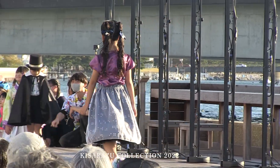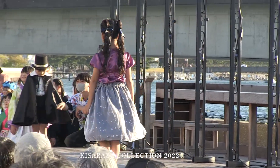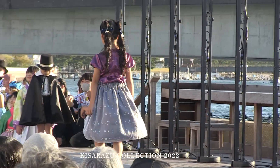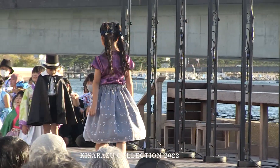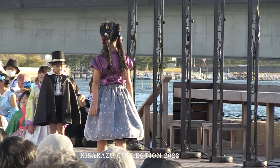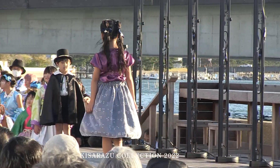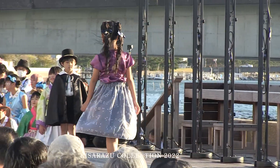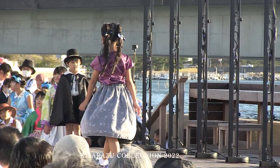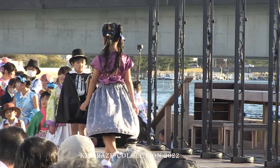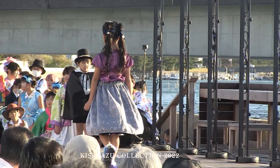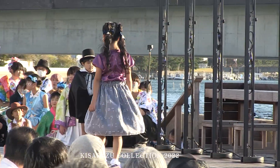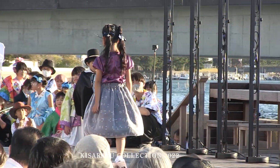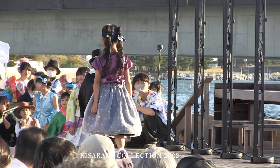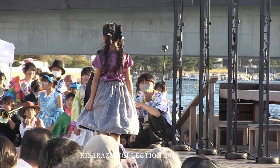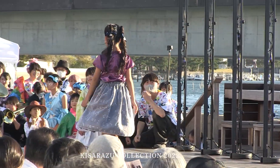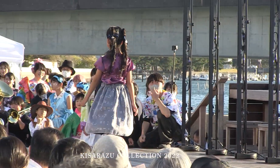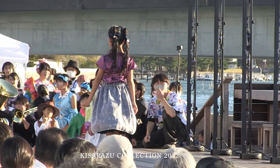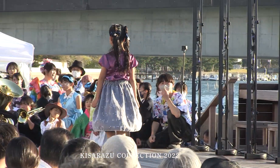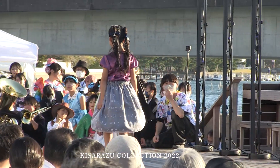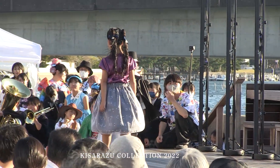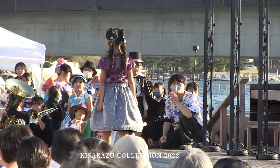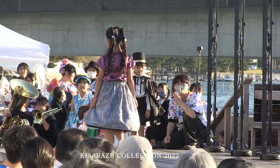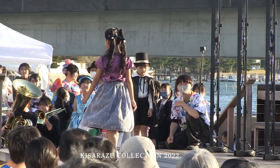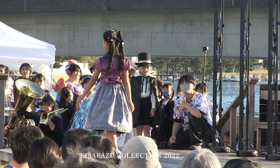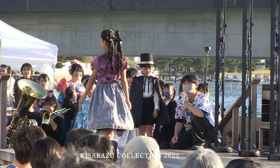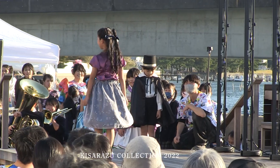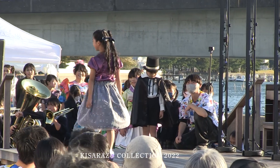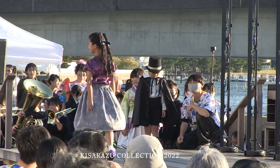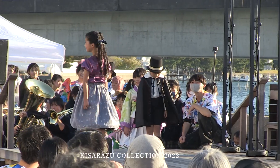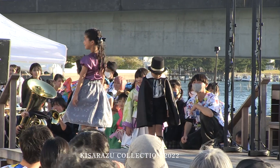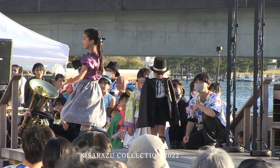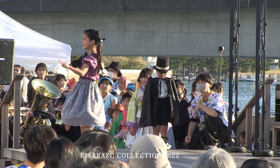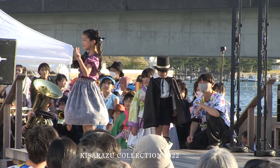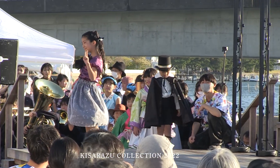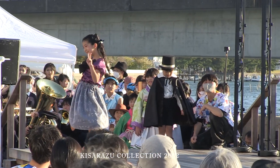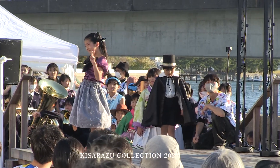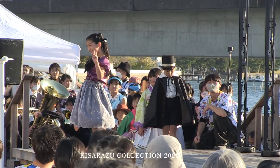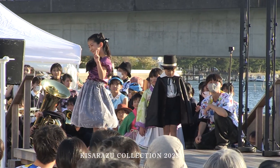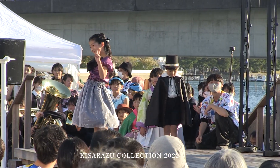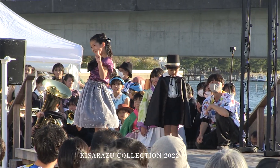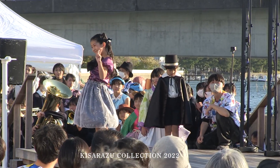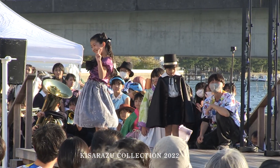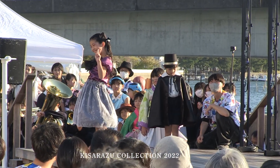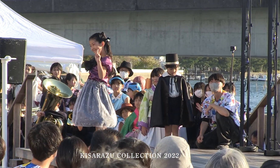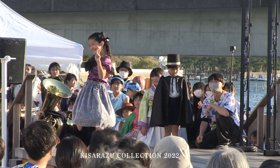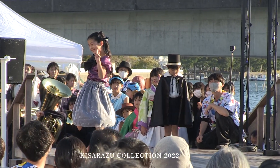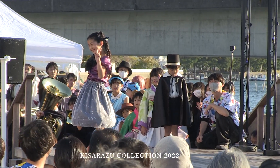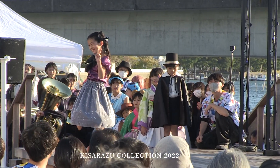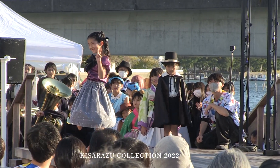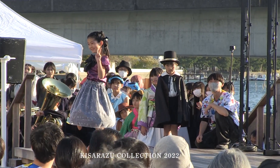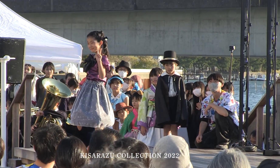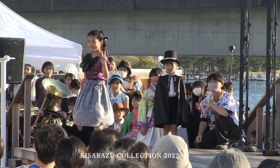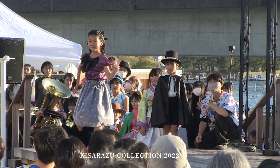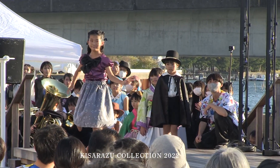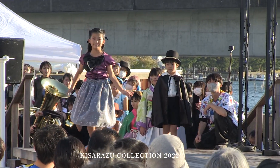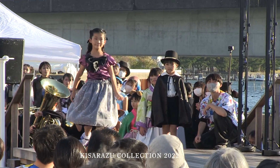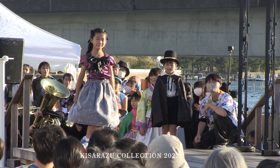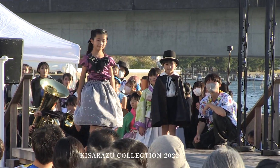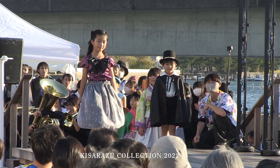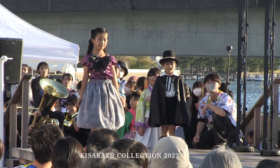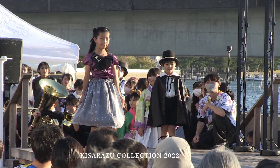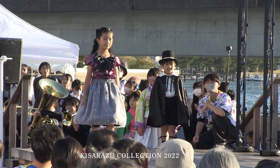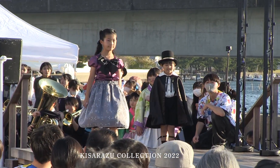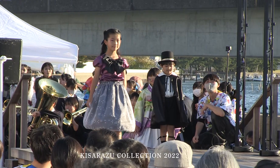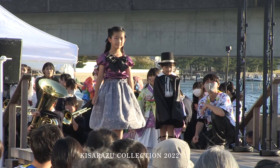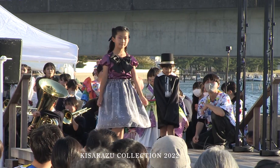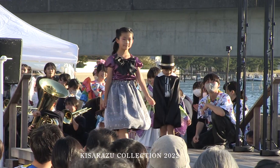の好きな柄や色を使ったドレスです。注目してほしいポイントは胸元の黒いリボンと袖のふんわり